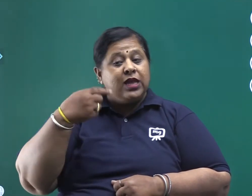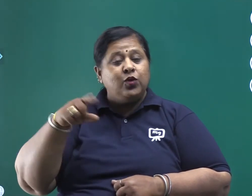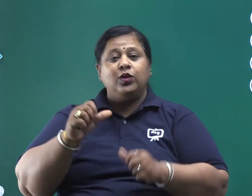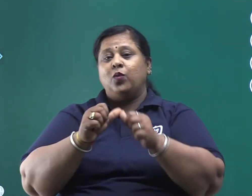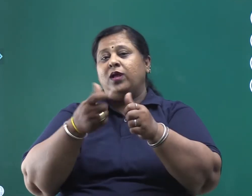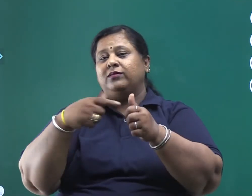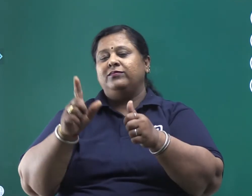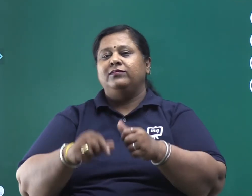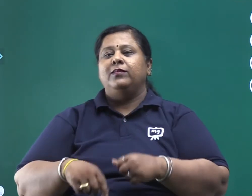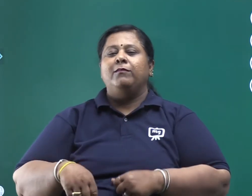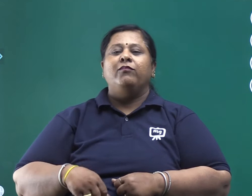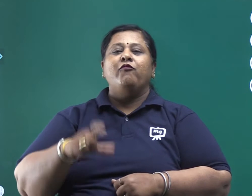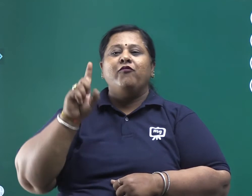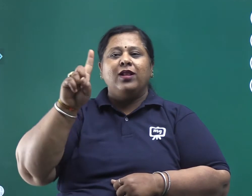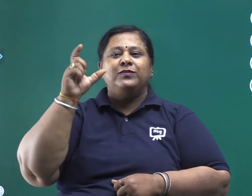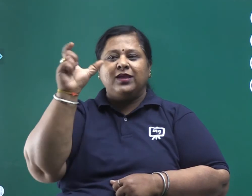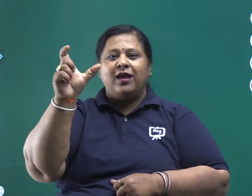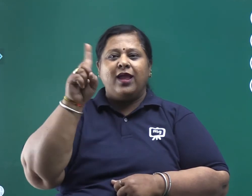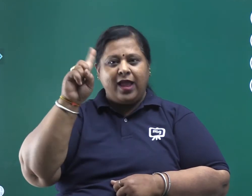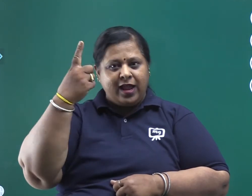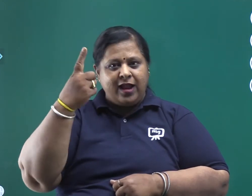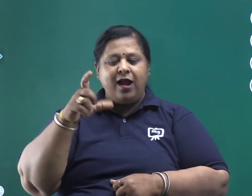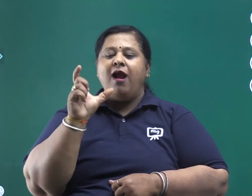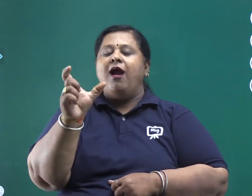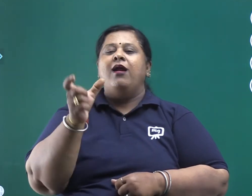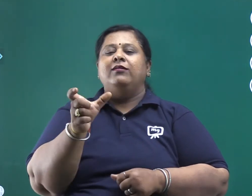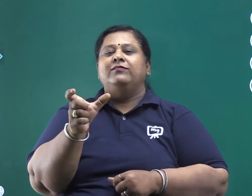होगा विकल्प संख्या 1 कार्ड।